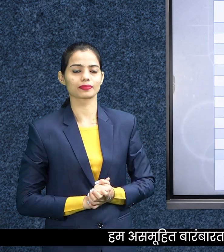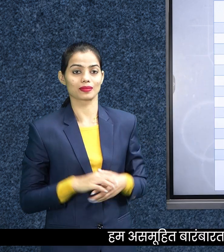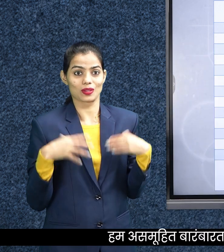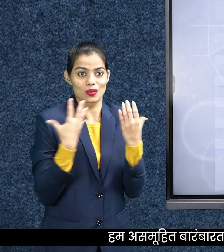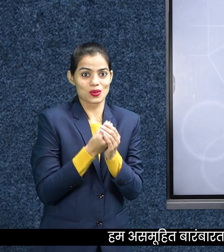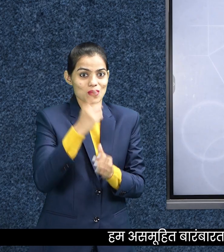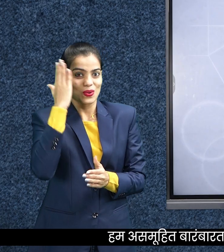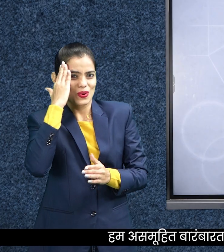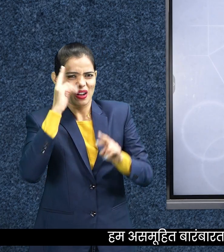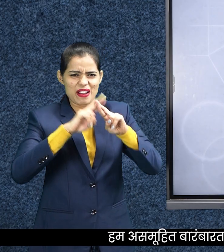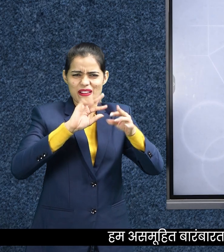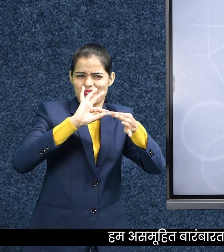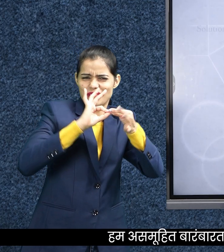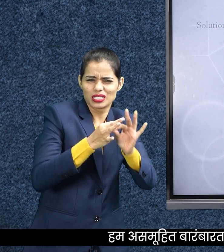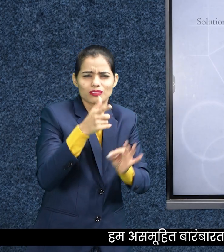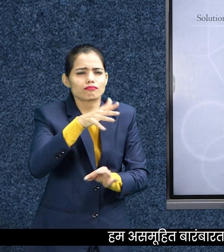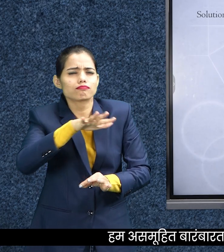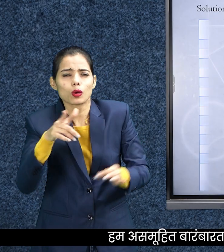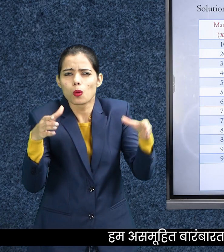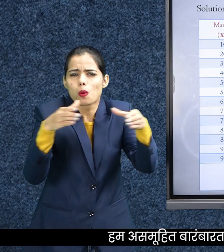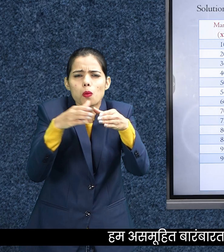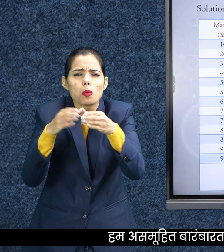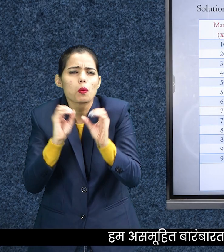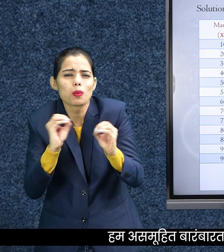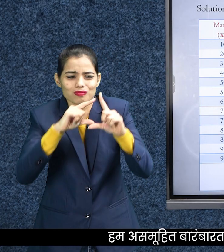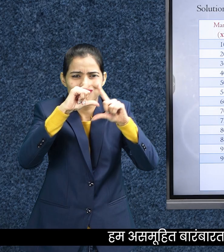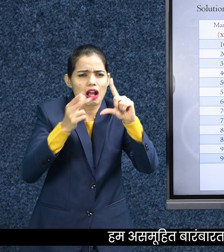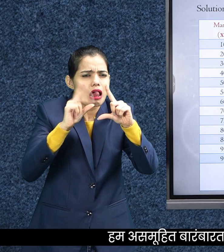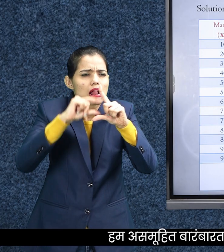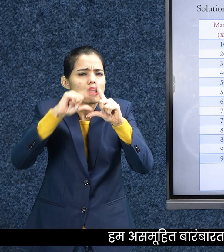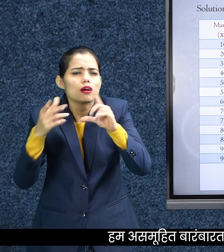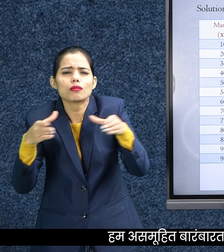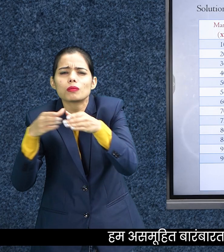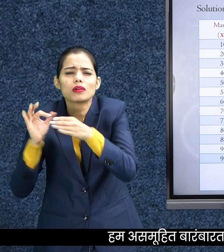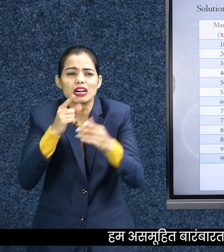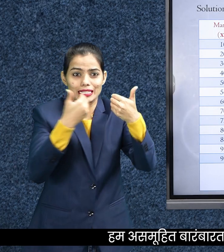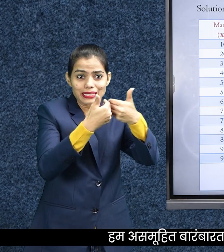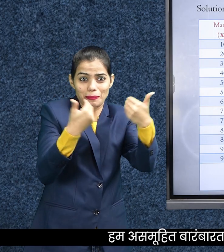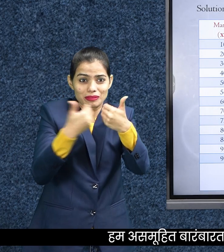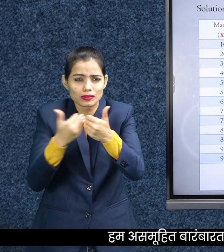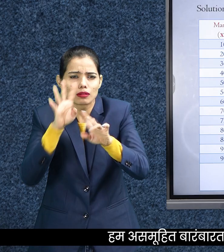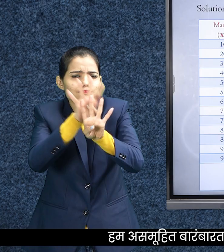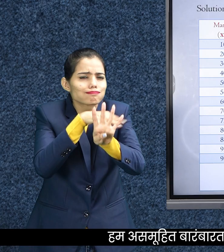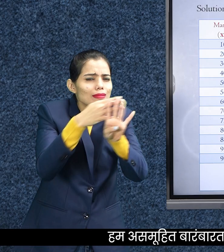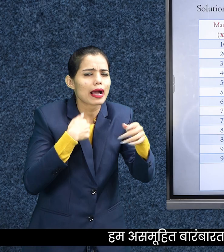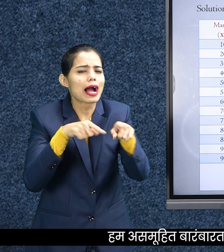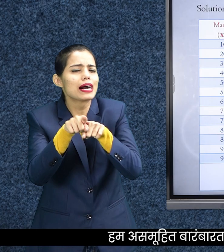हम असमूहित बराबरता वितरण सारणी के माध्य का सूत्र जानते हैं,